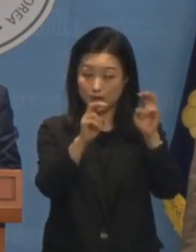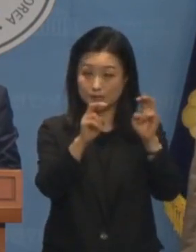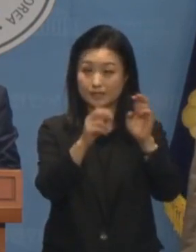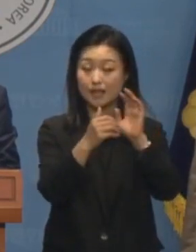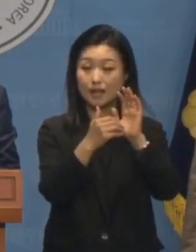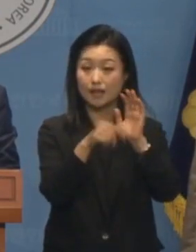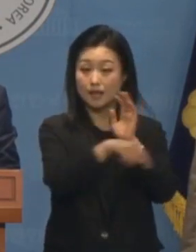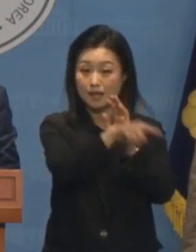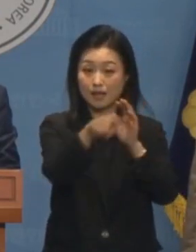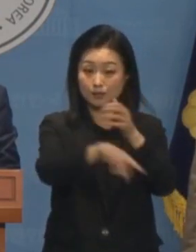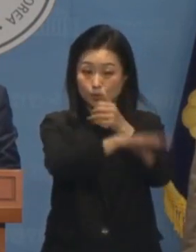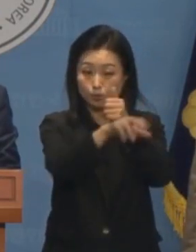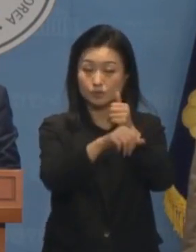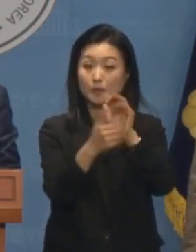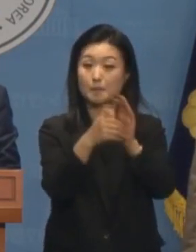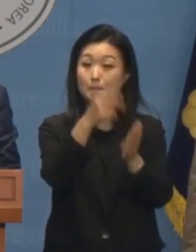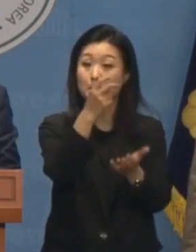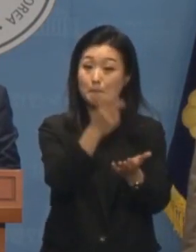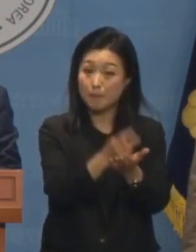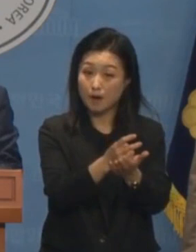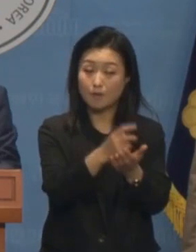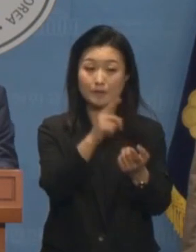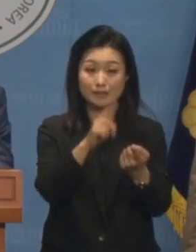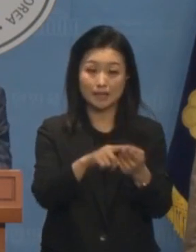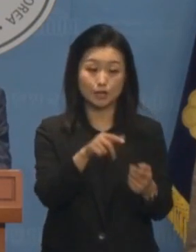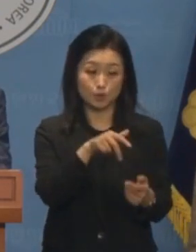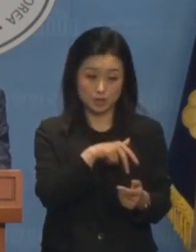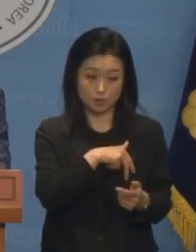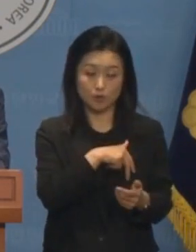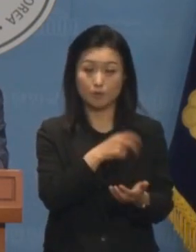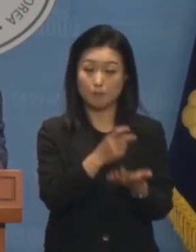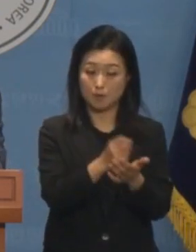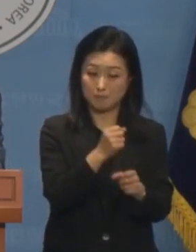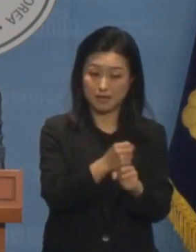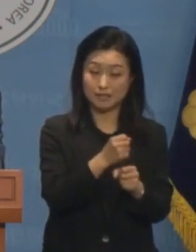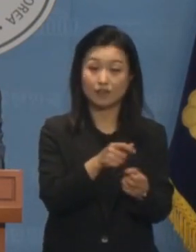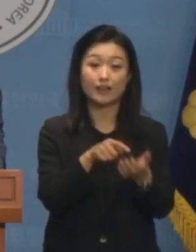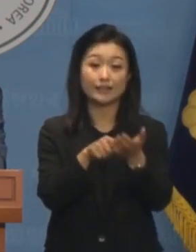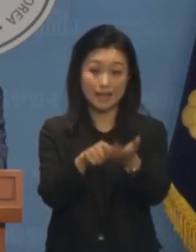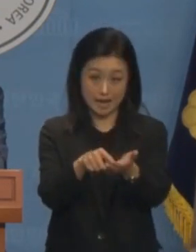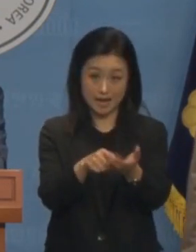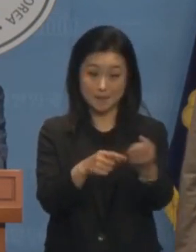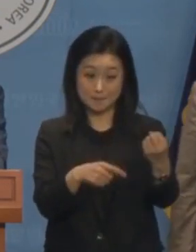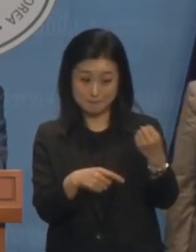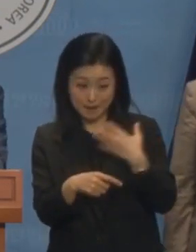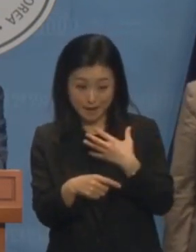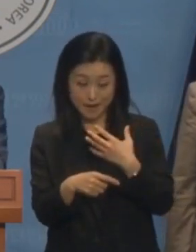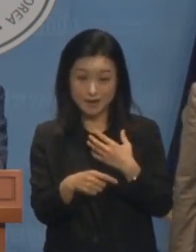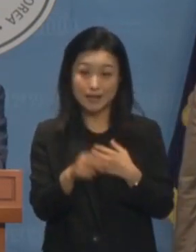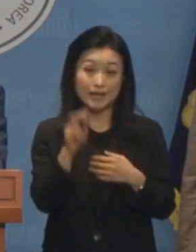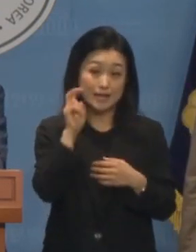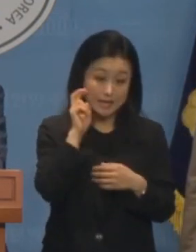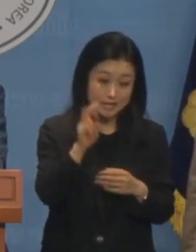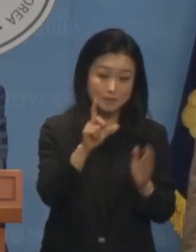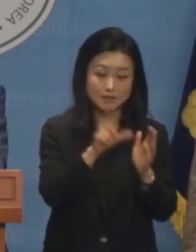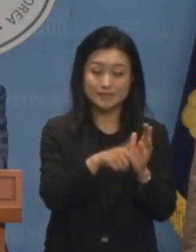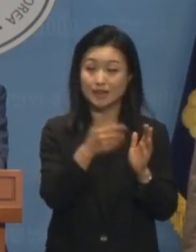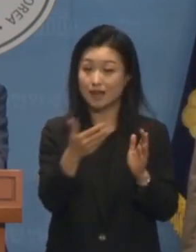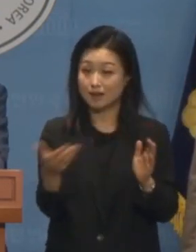언급하고 이후 진행된 최고위원회에서 의원 입법 형태로 발의하겠다고 이야기했습니다. 이로부터 딱 20일이